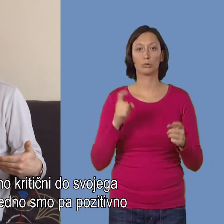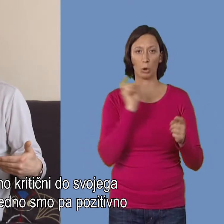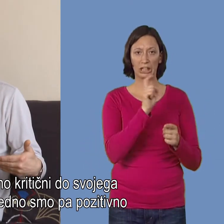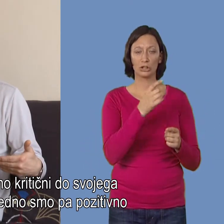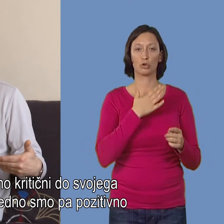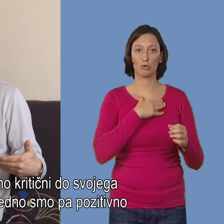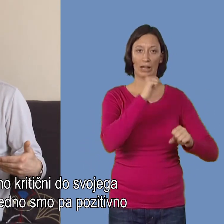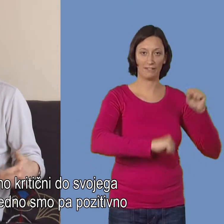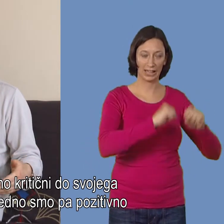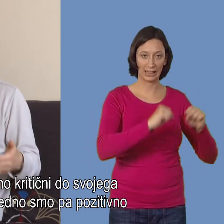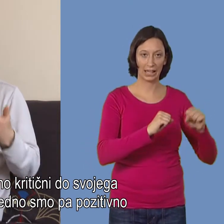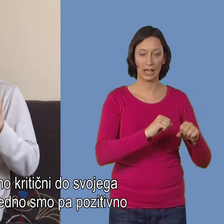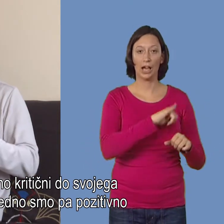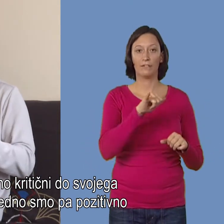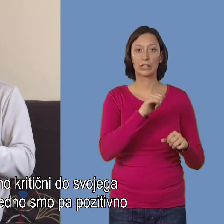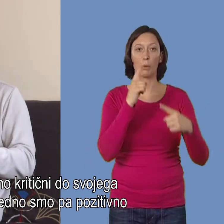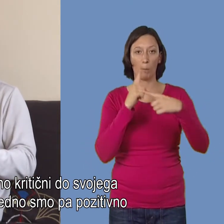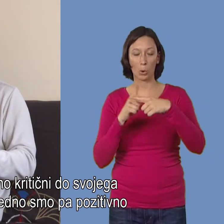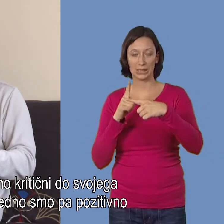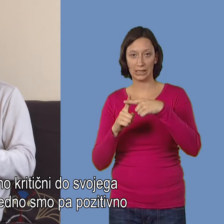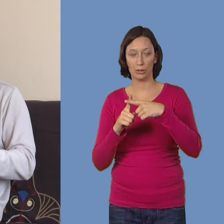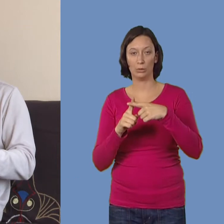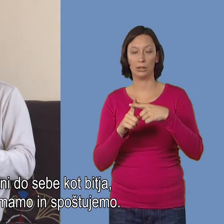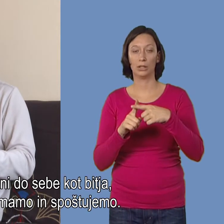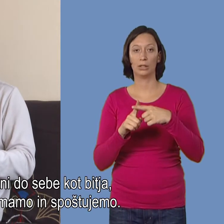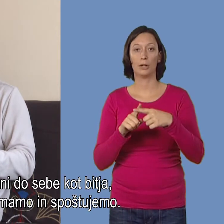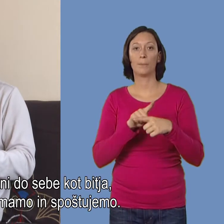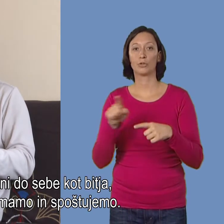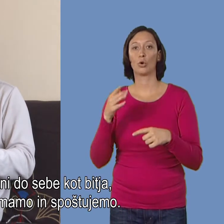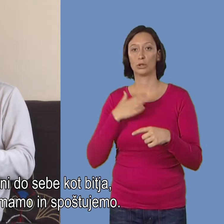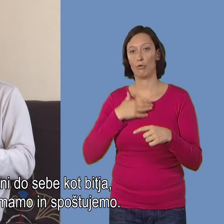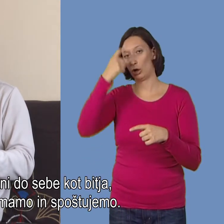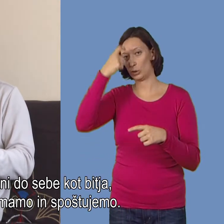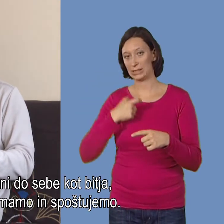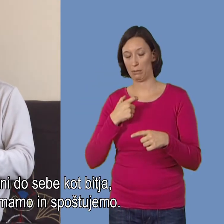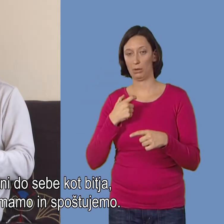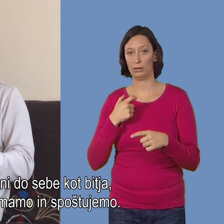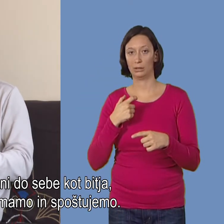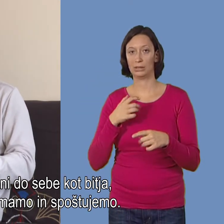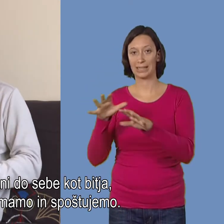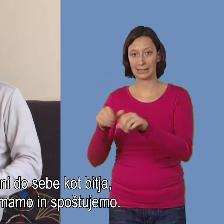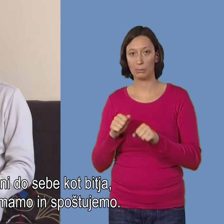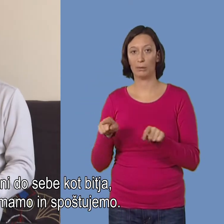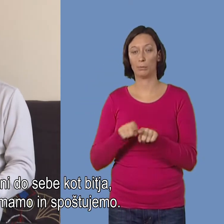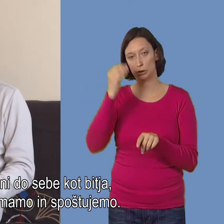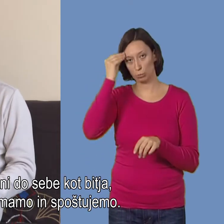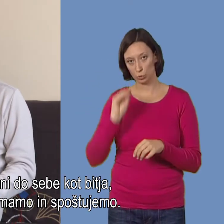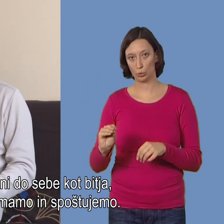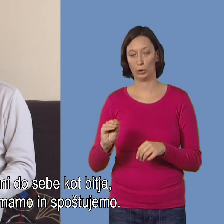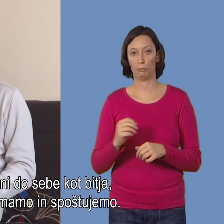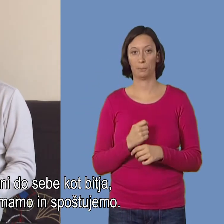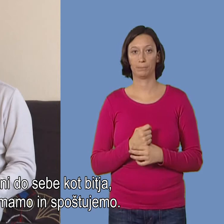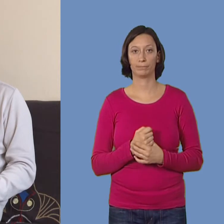kritični do svojega vedenja, vedno smo pa pozitivno naravnani do sebe kot bitja in se sprejemamo in